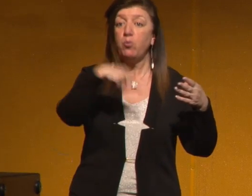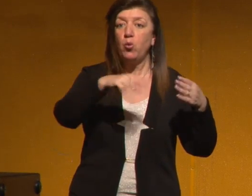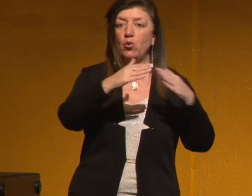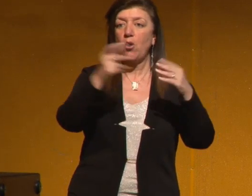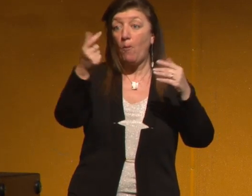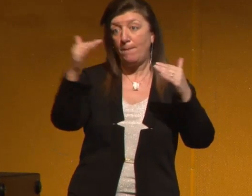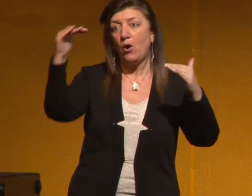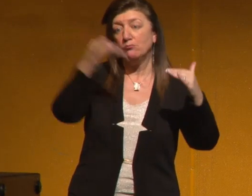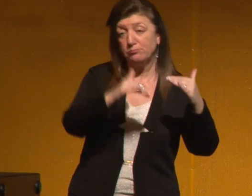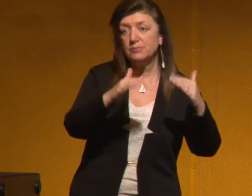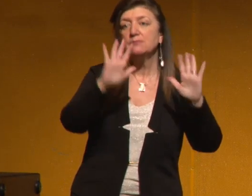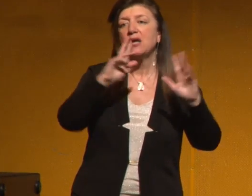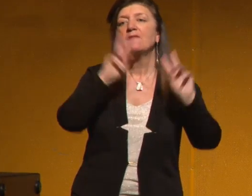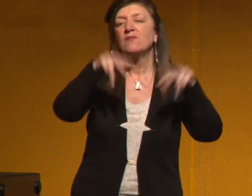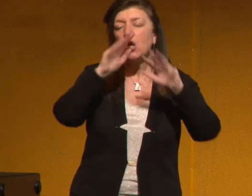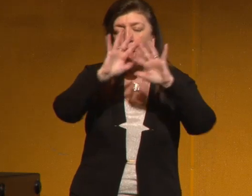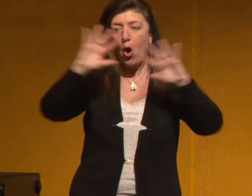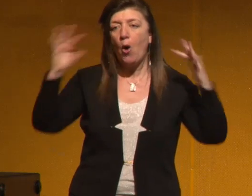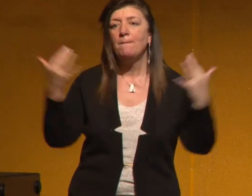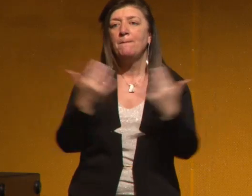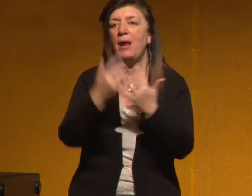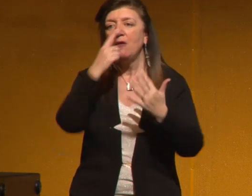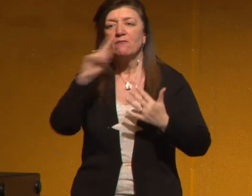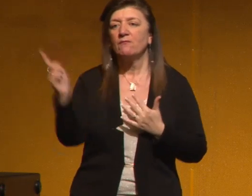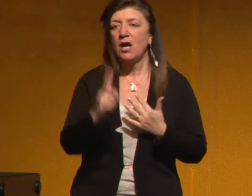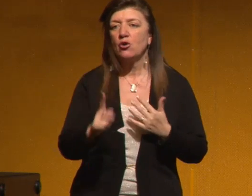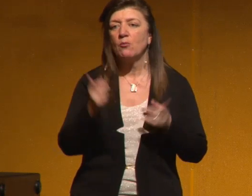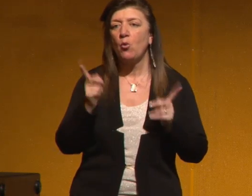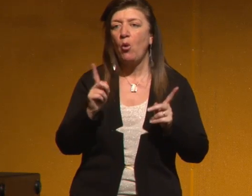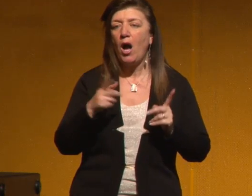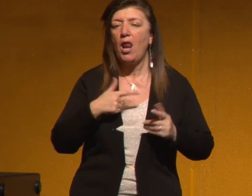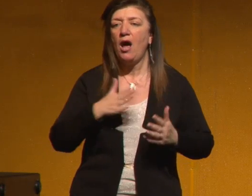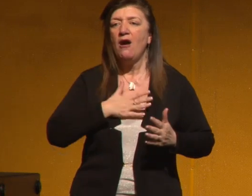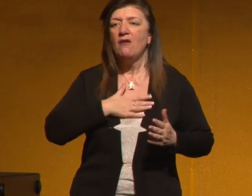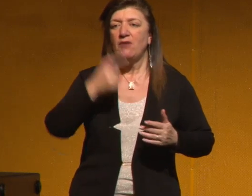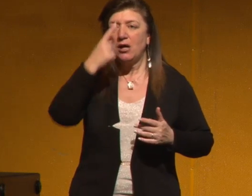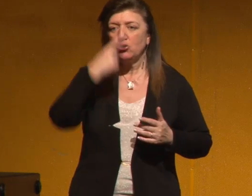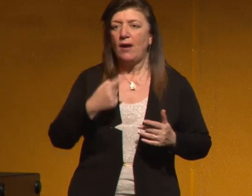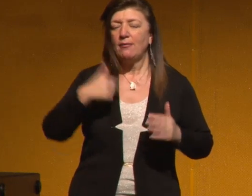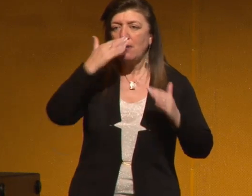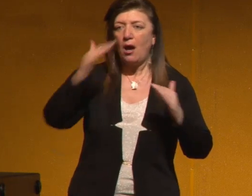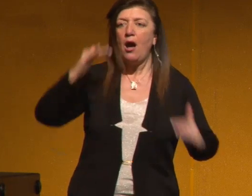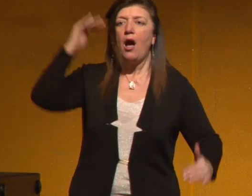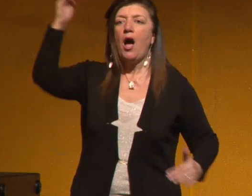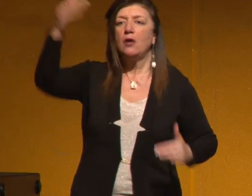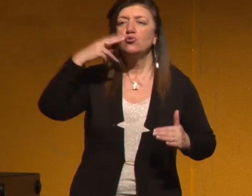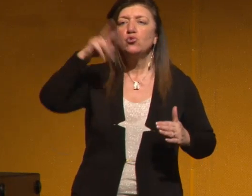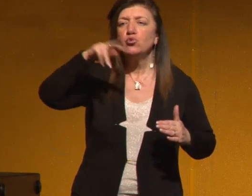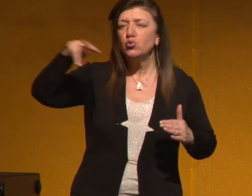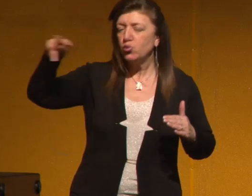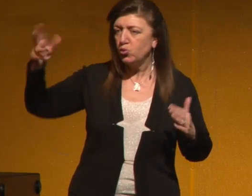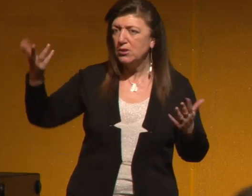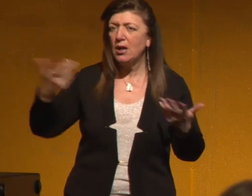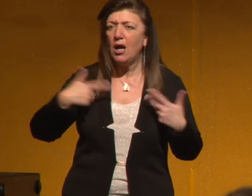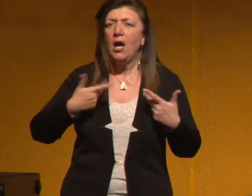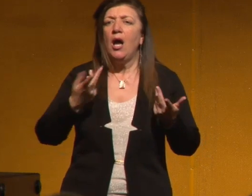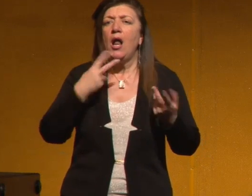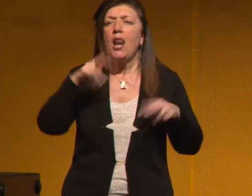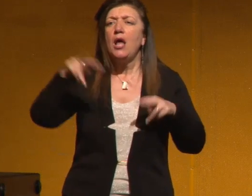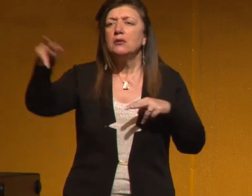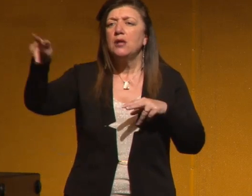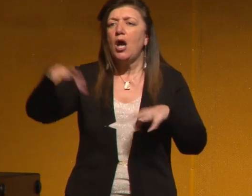complesso il fenomeno che si evidenzia che guardano alla fascia di età adulta la percentuale di lettori man ma guardando alla fascia di età adulta il